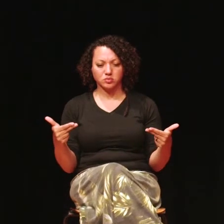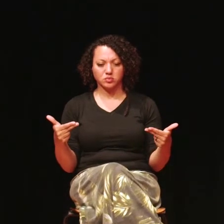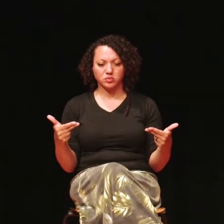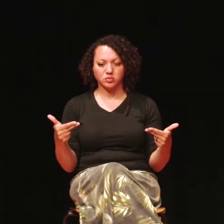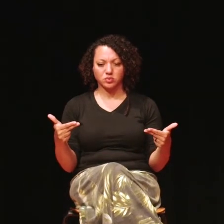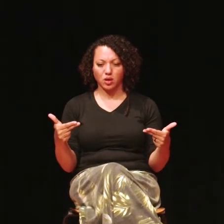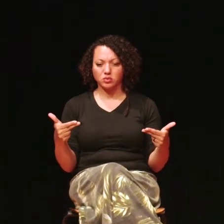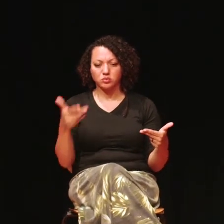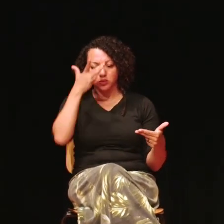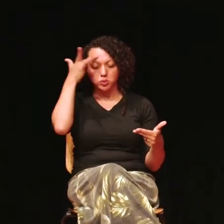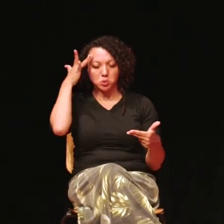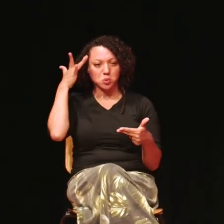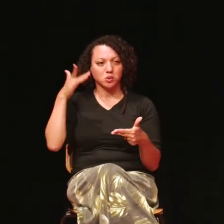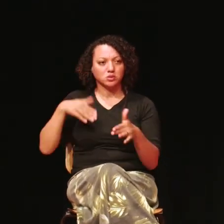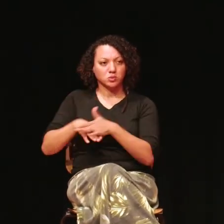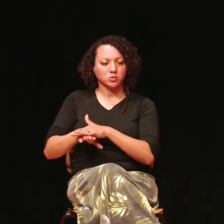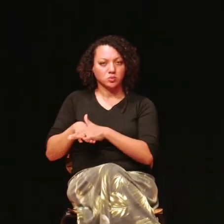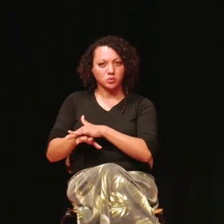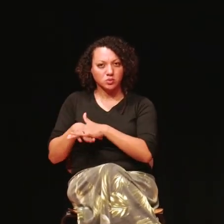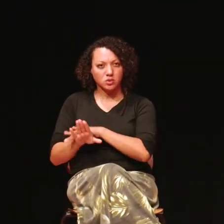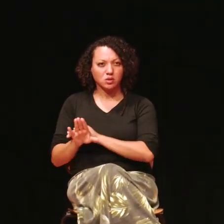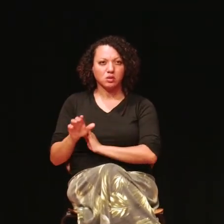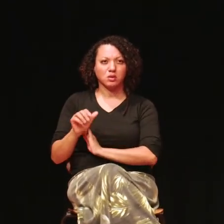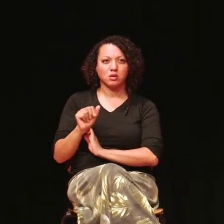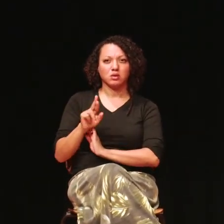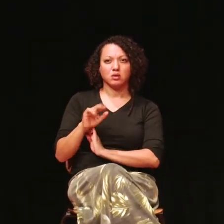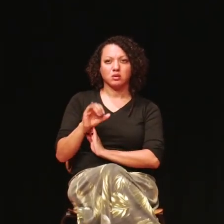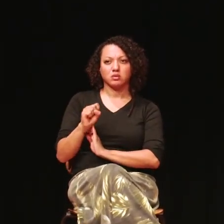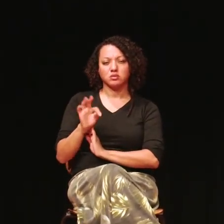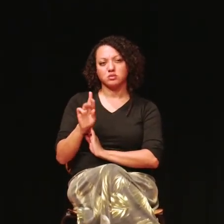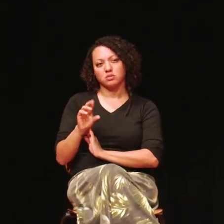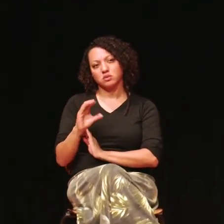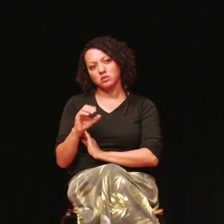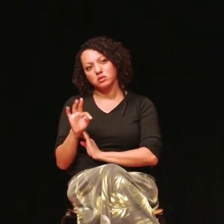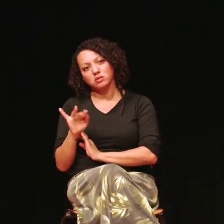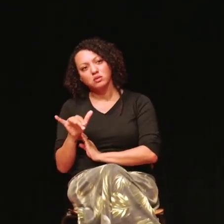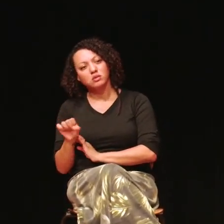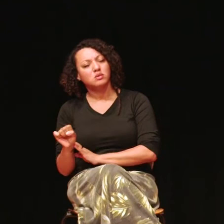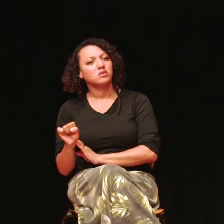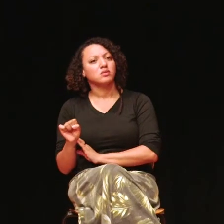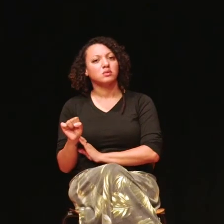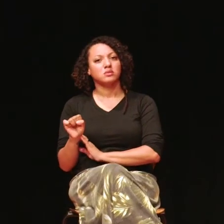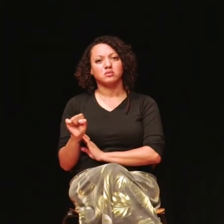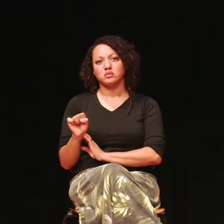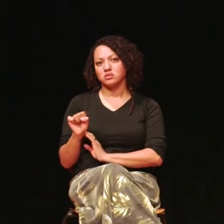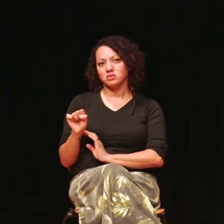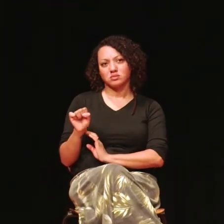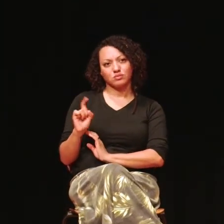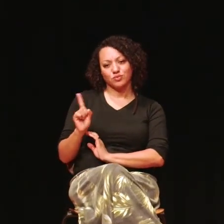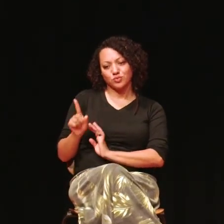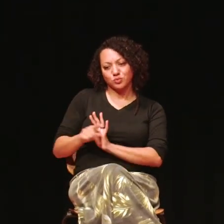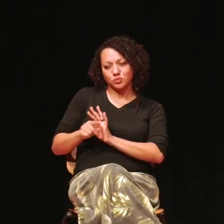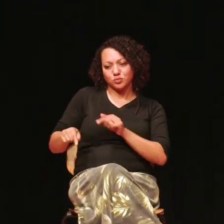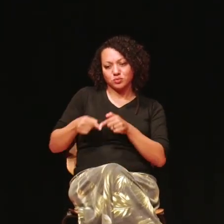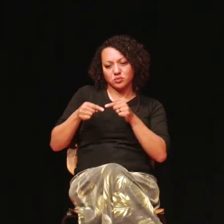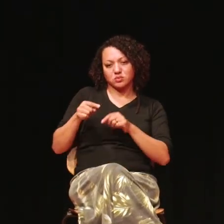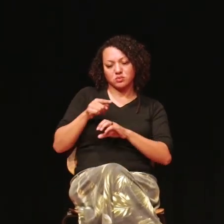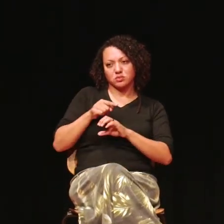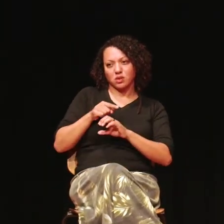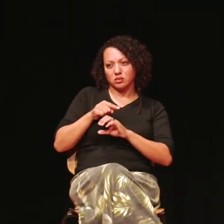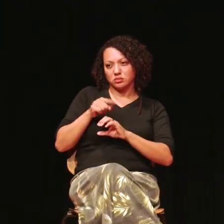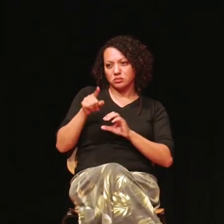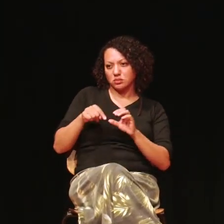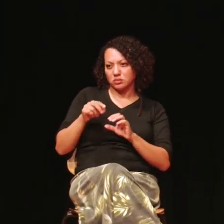por collezionadores aristocráticos no século XVIII non faz dela uma ciência nem elitária